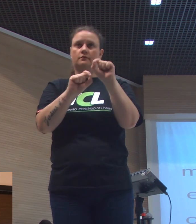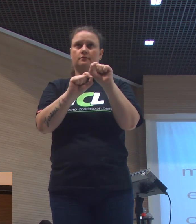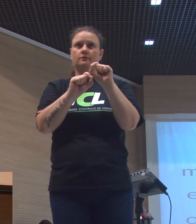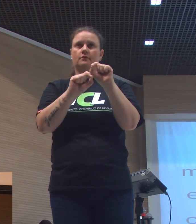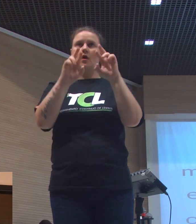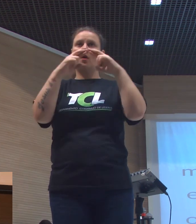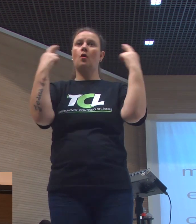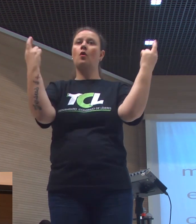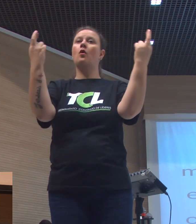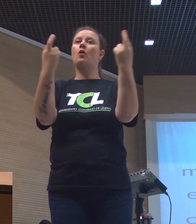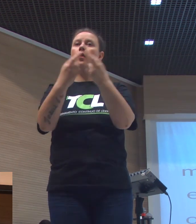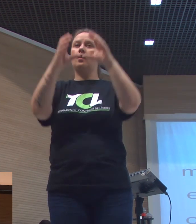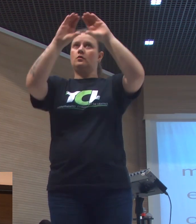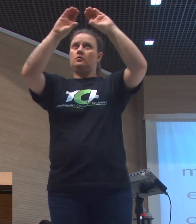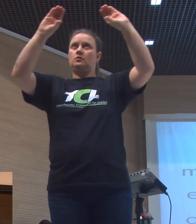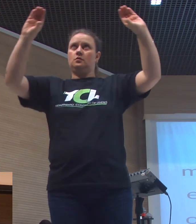não